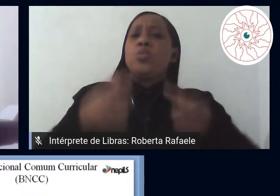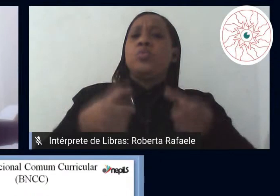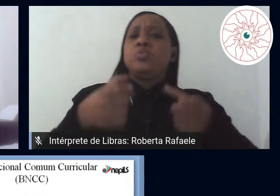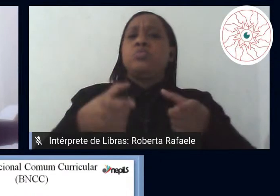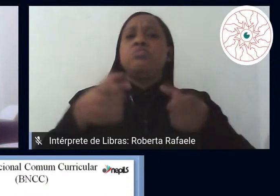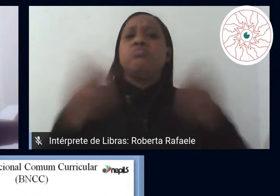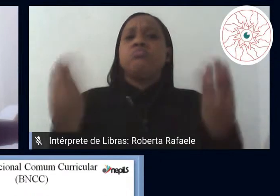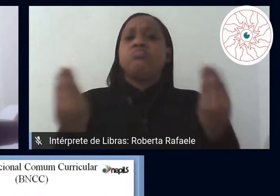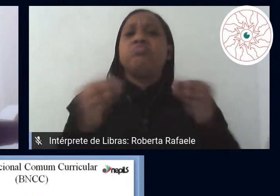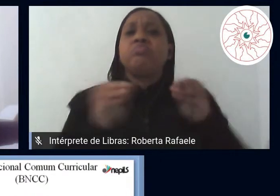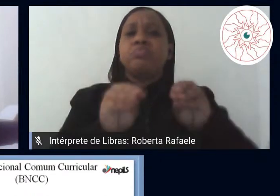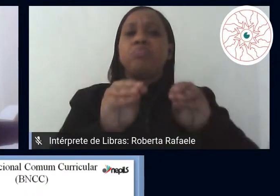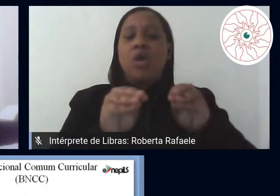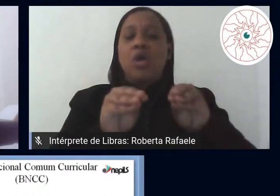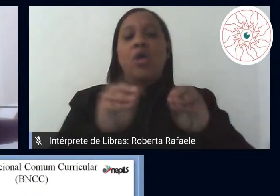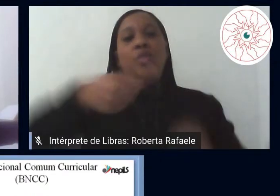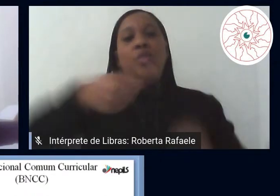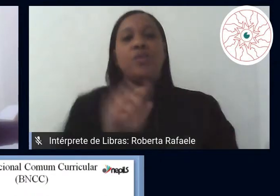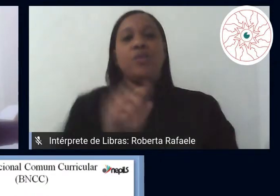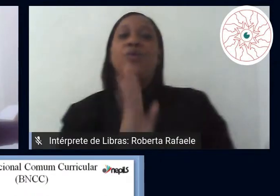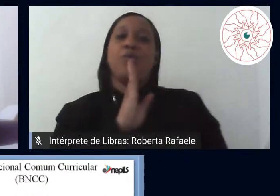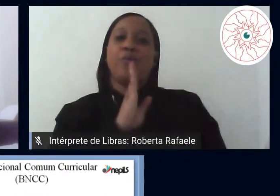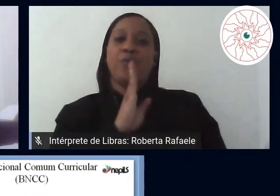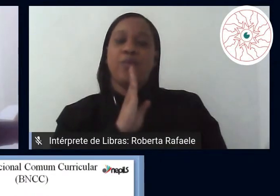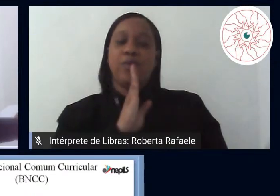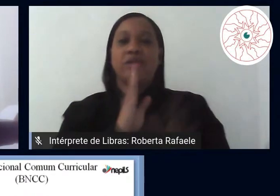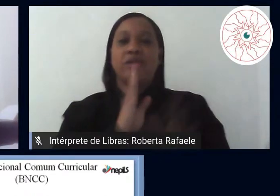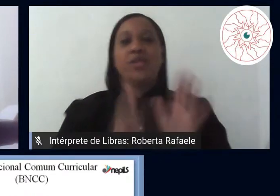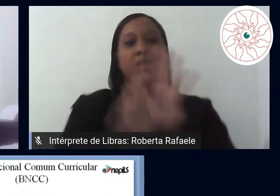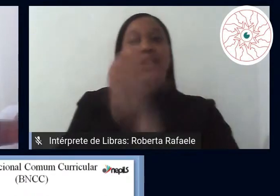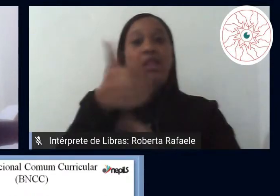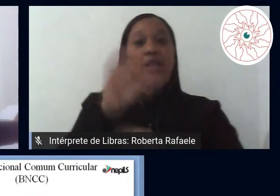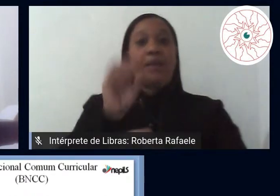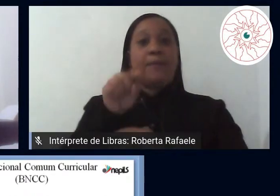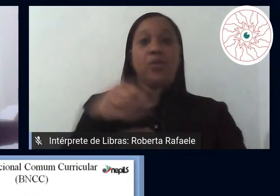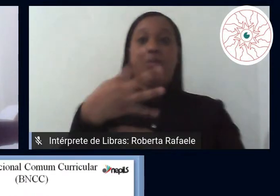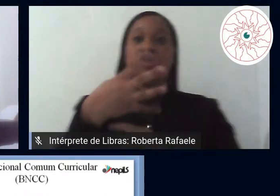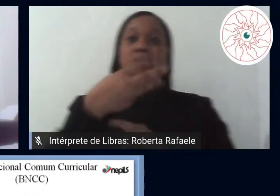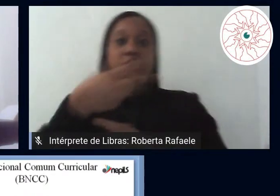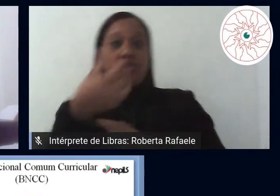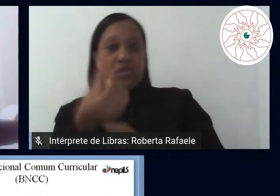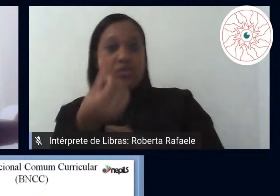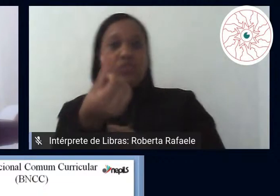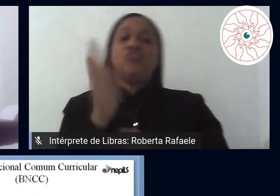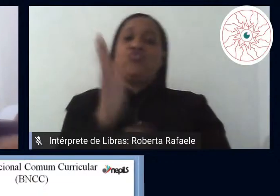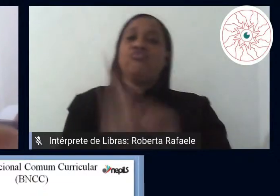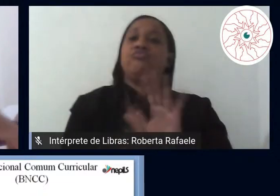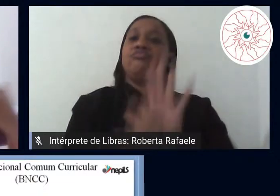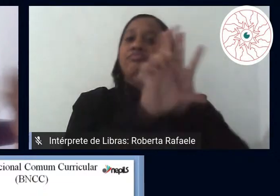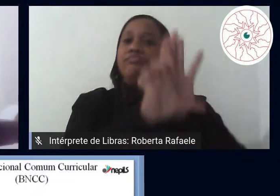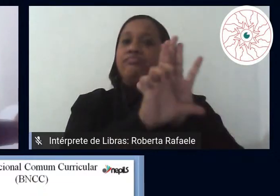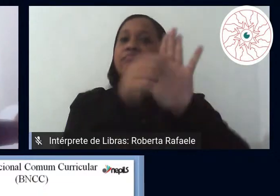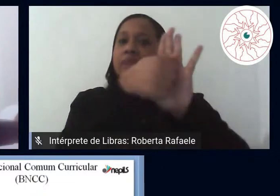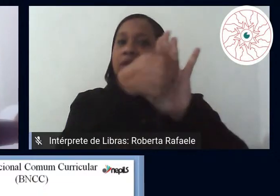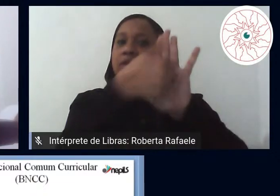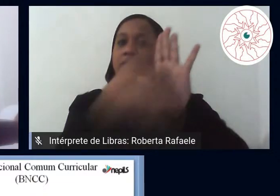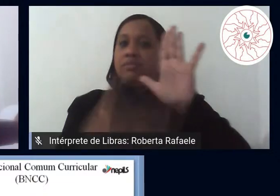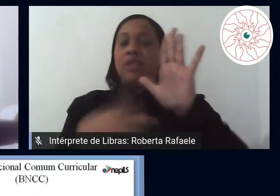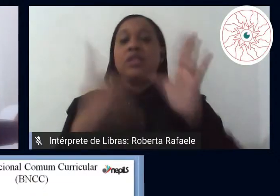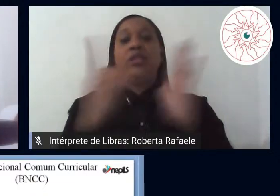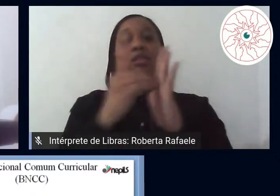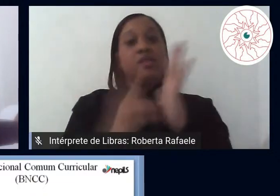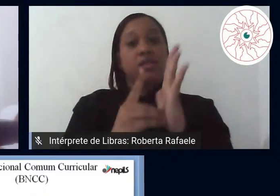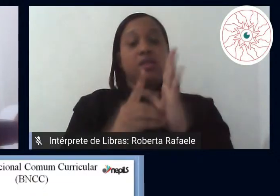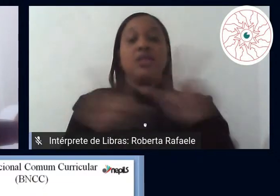nisso tudo? A gente já conhece a lei 10.436, que reconhece como meio legal. a gente tem o decreto